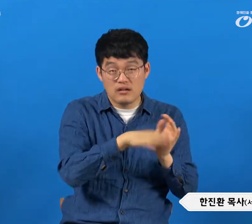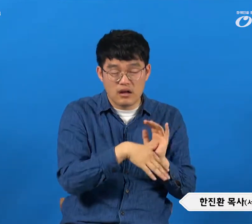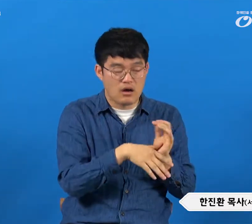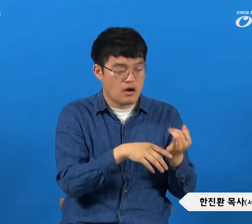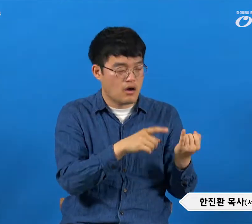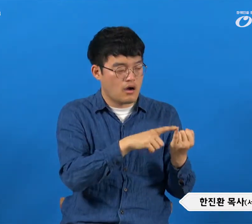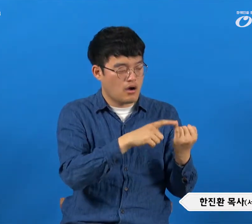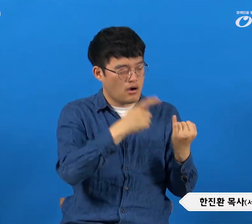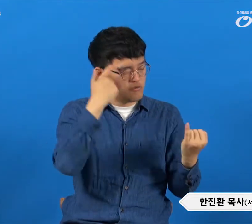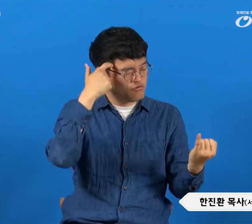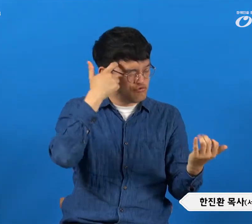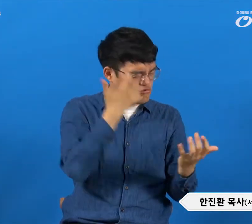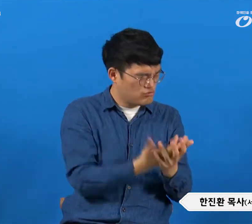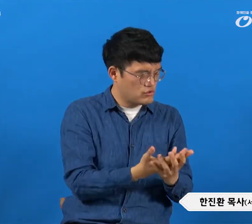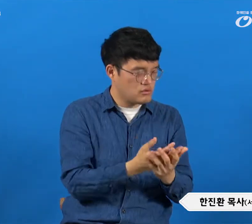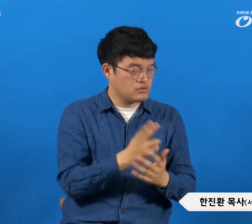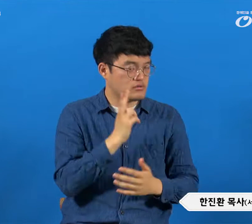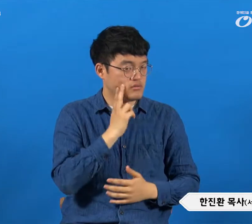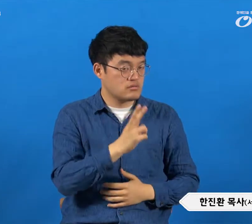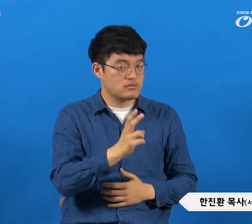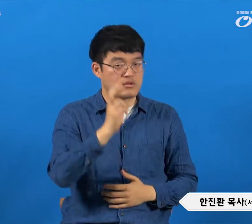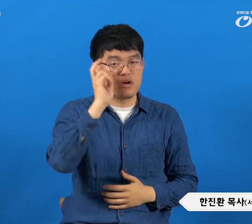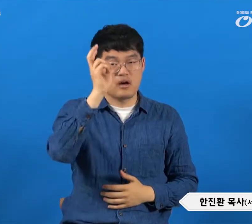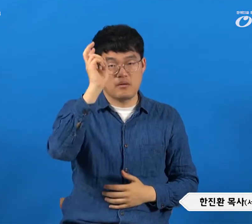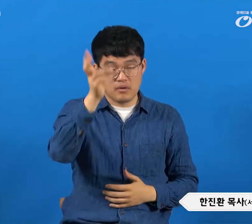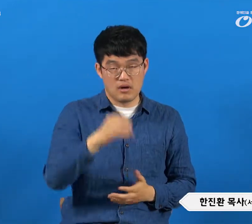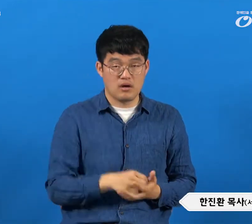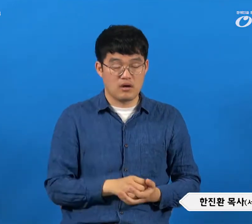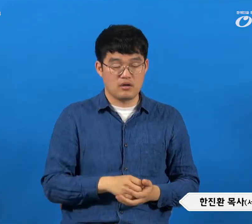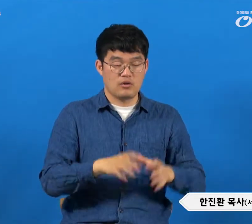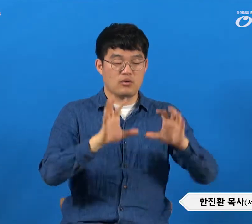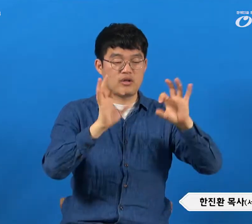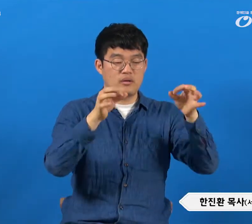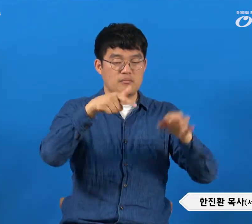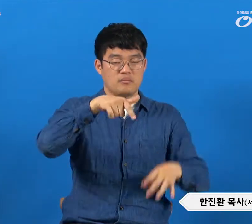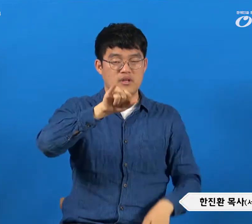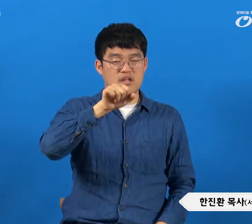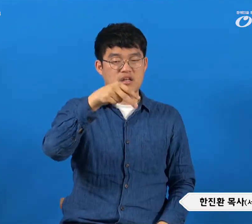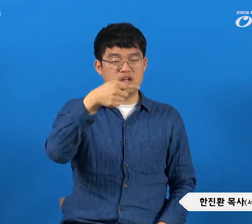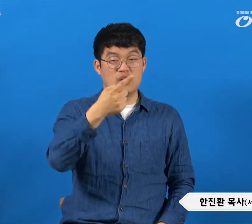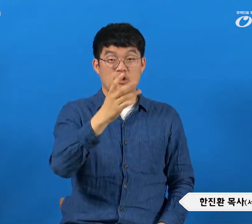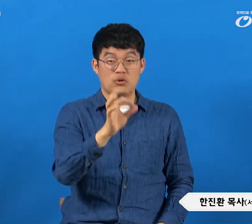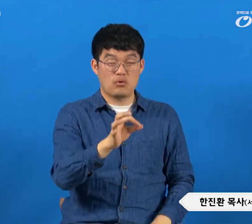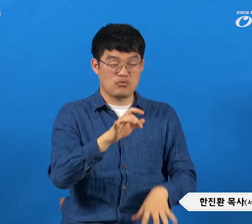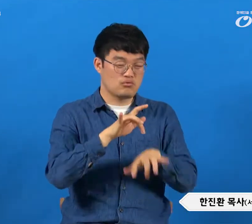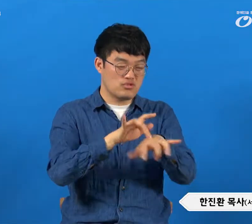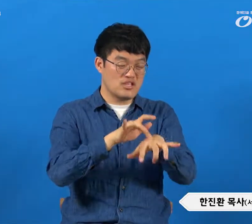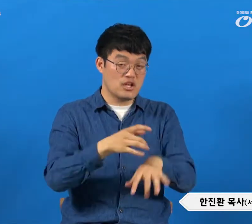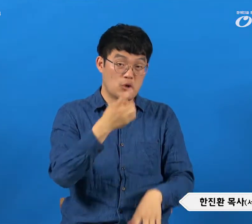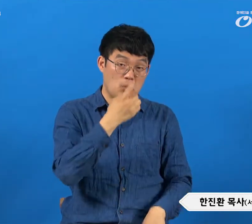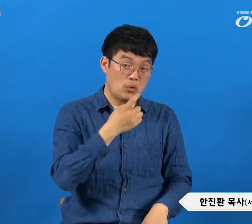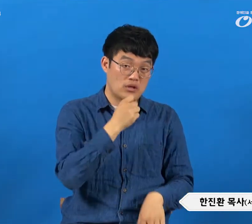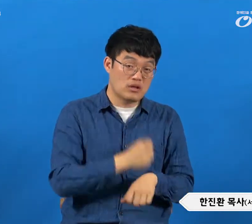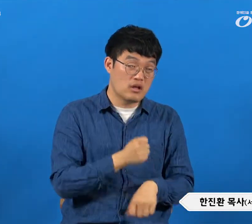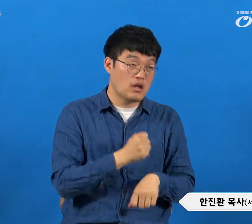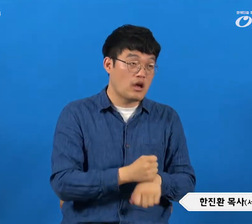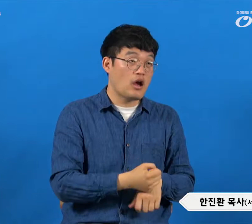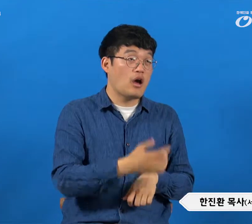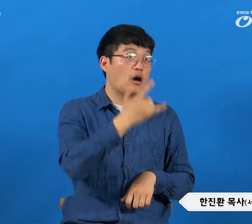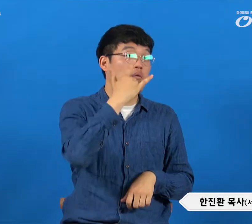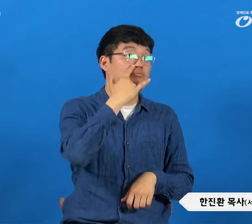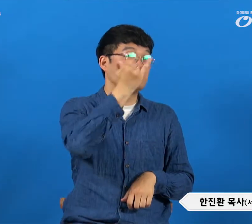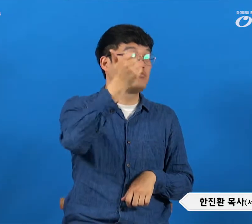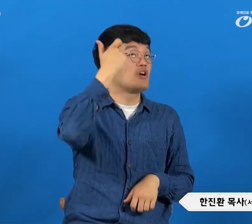그 충격 트라우마가 심했을까. 김기동 귀신론에 의하면 부모의